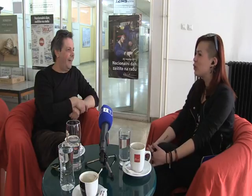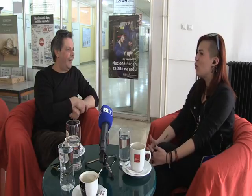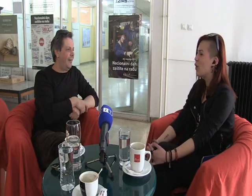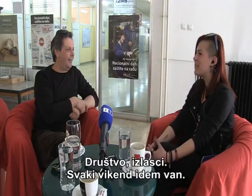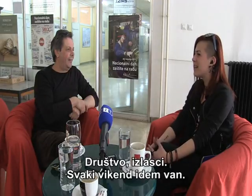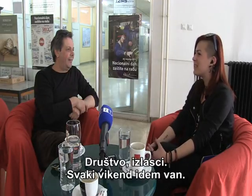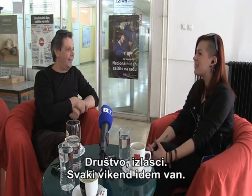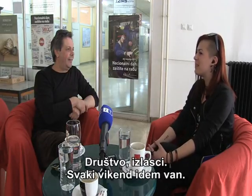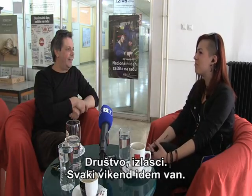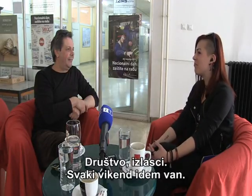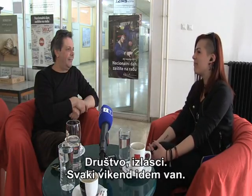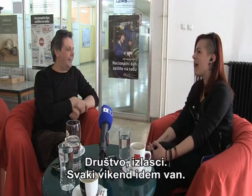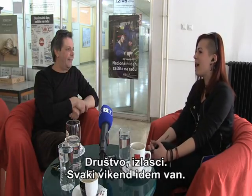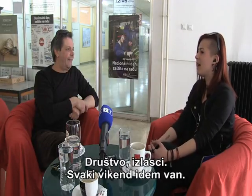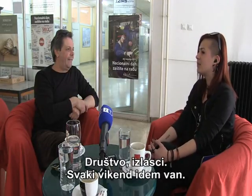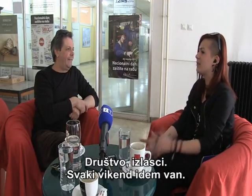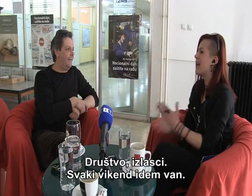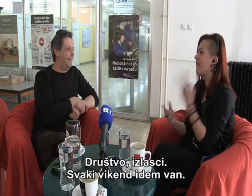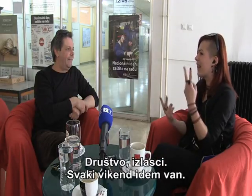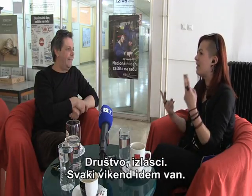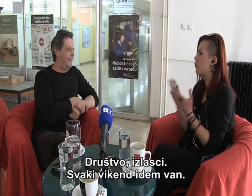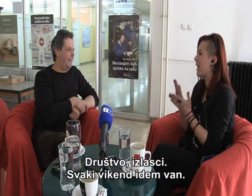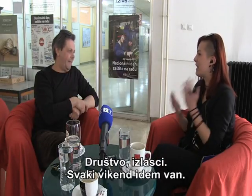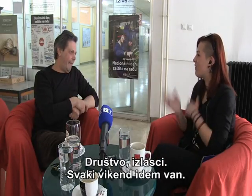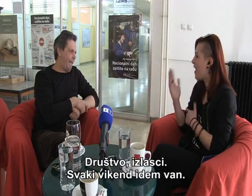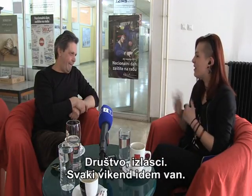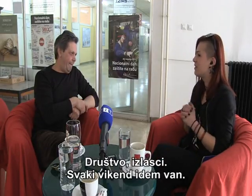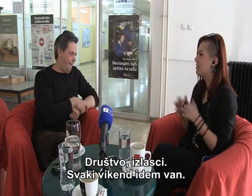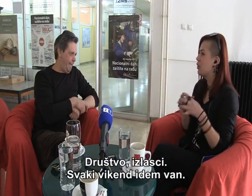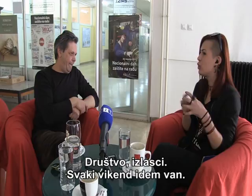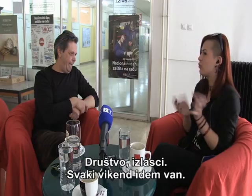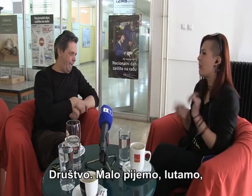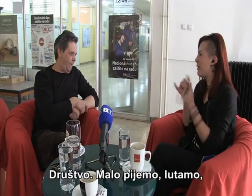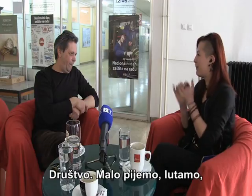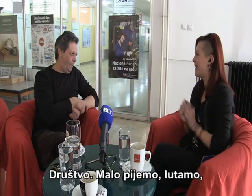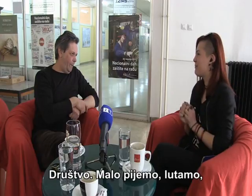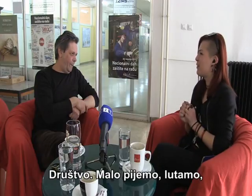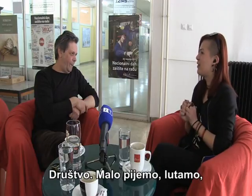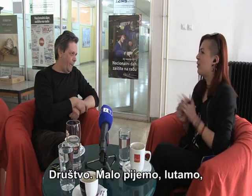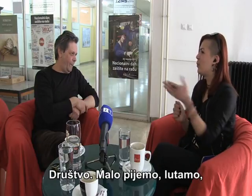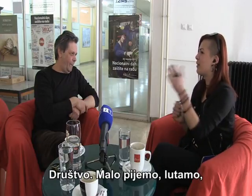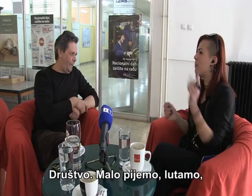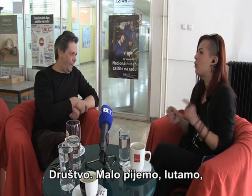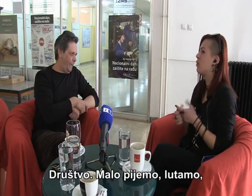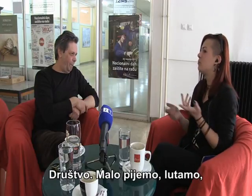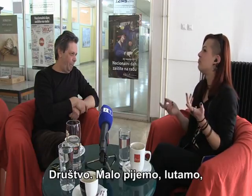društvo, izlazi, pa svaki vikend uvijek idem van, da društvo malo pijemo, lutamo,